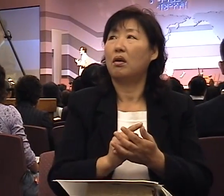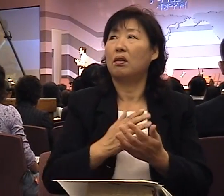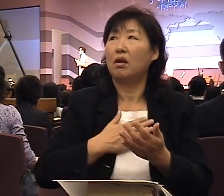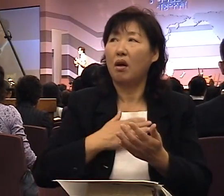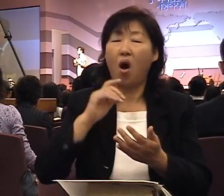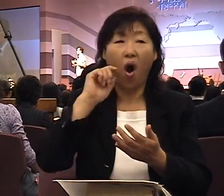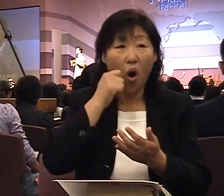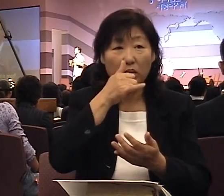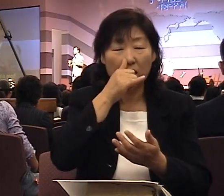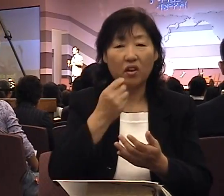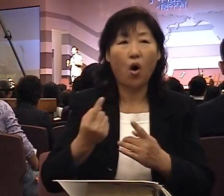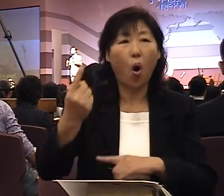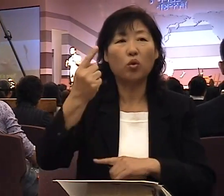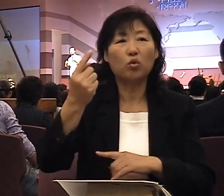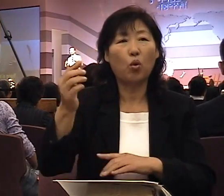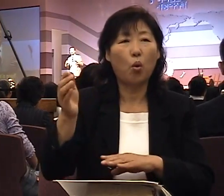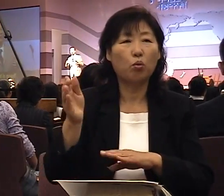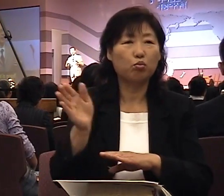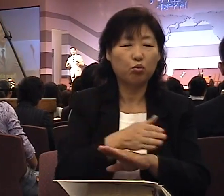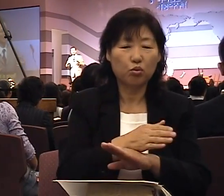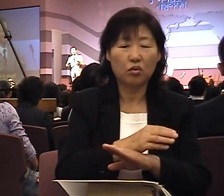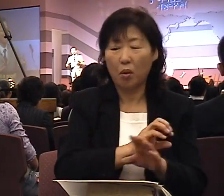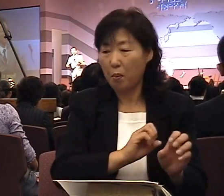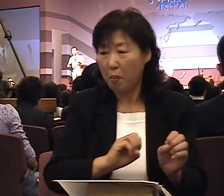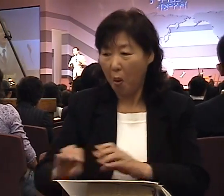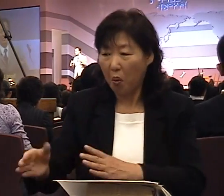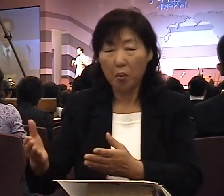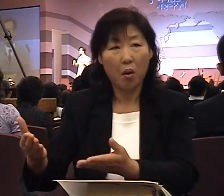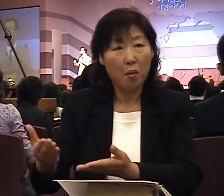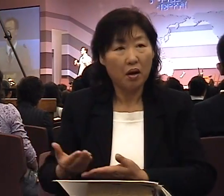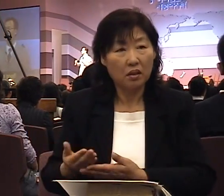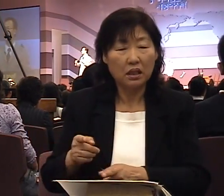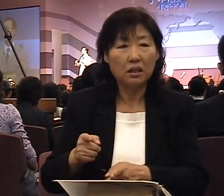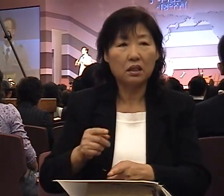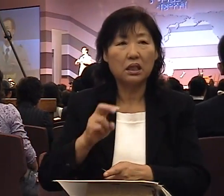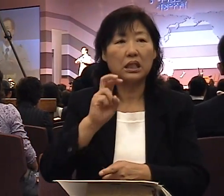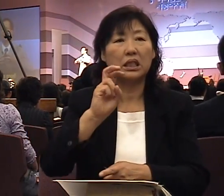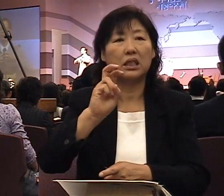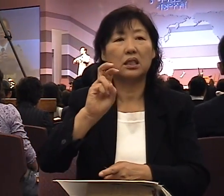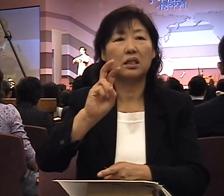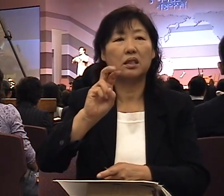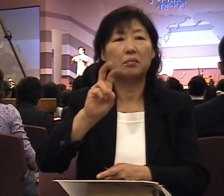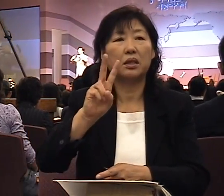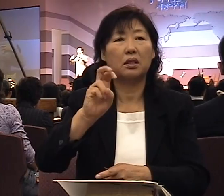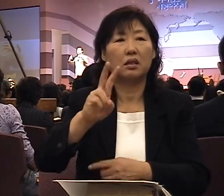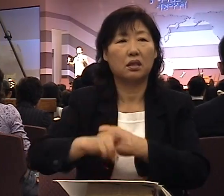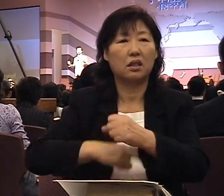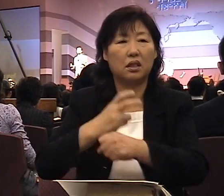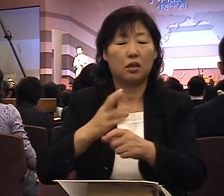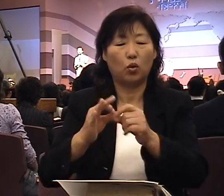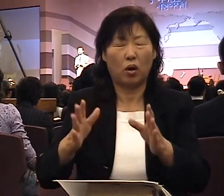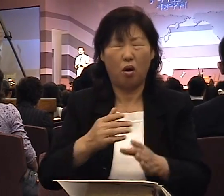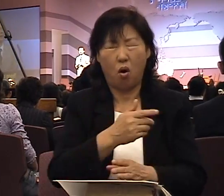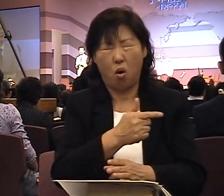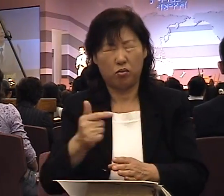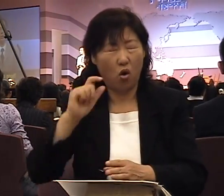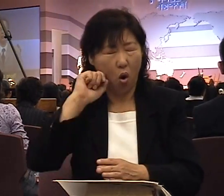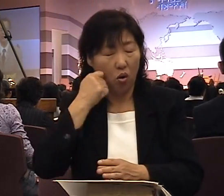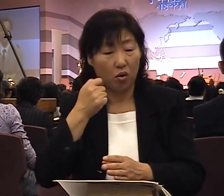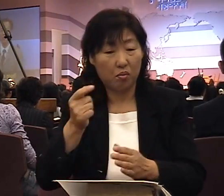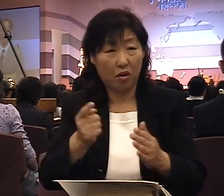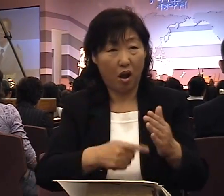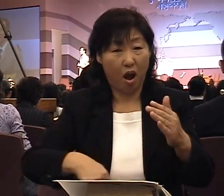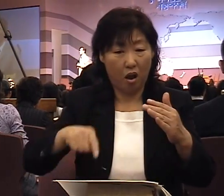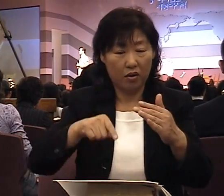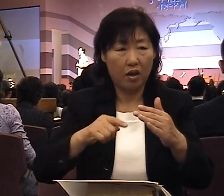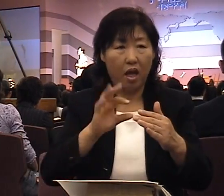있었고 형들로부터 버림을 받아야 되는, 그리고 22년 동안 엄청난 어려움 가운데